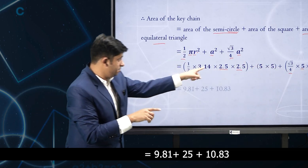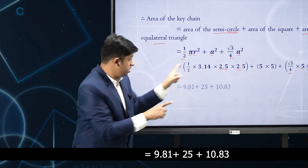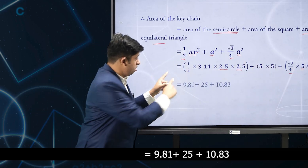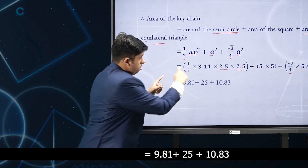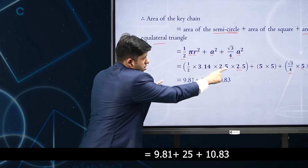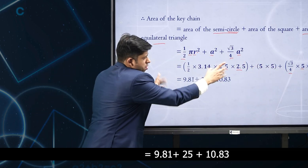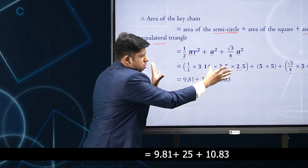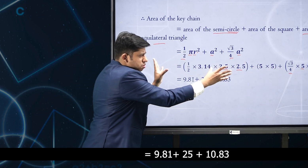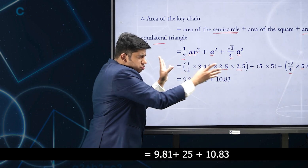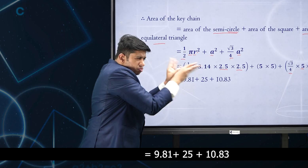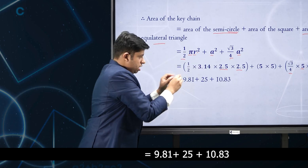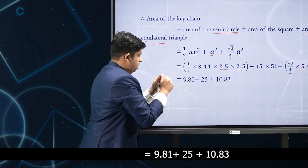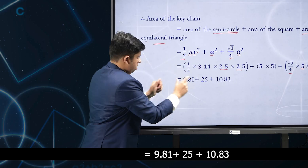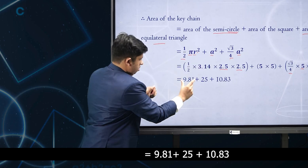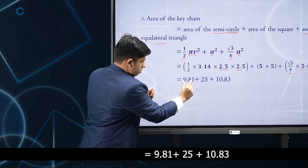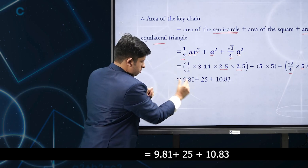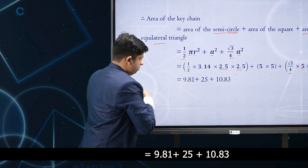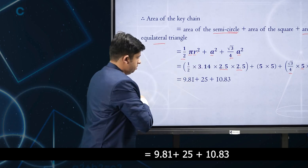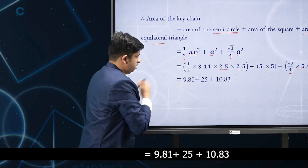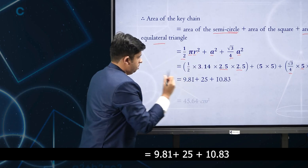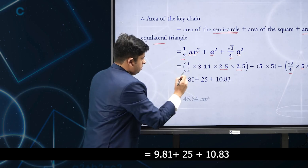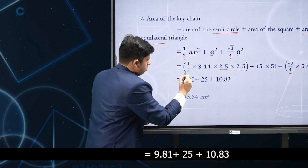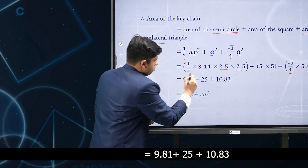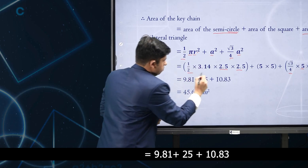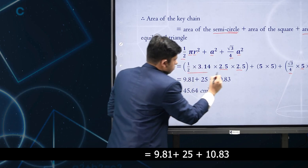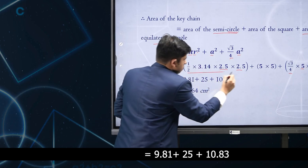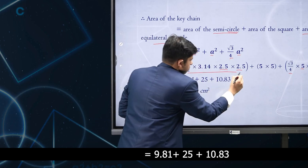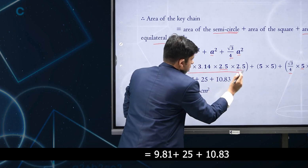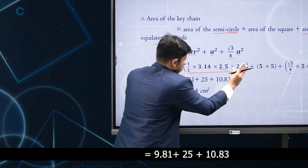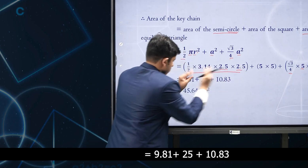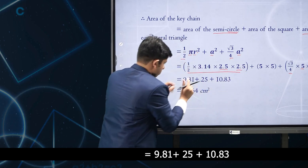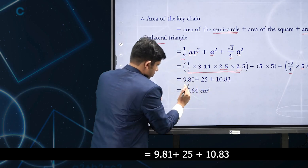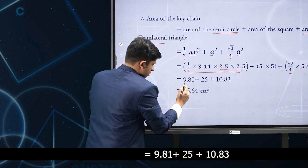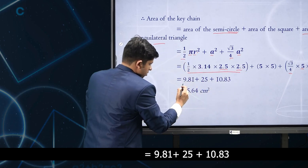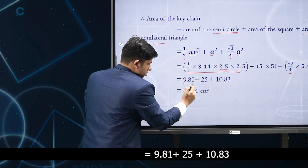= 9.81 plus 25 plus 10.83.